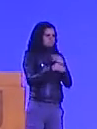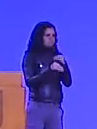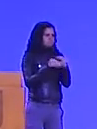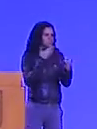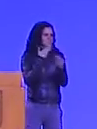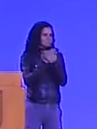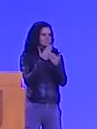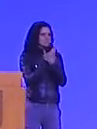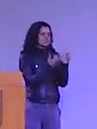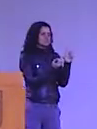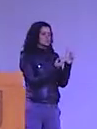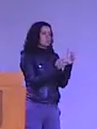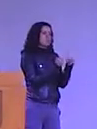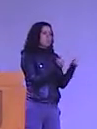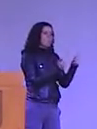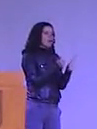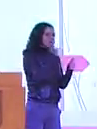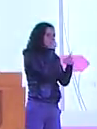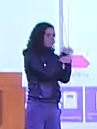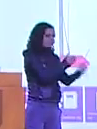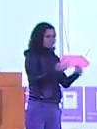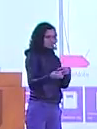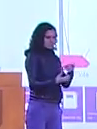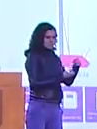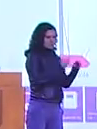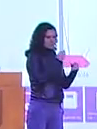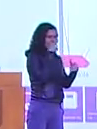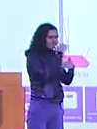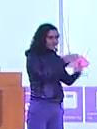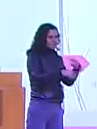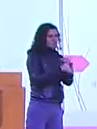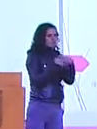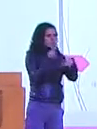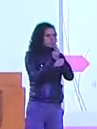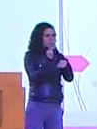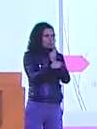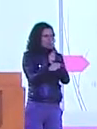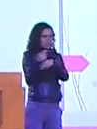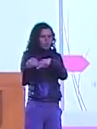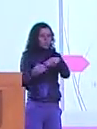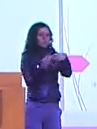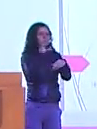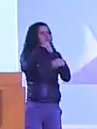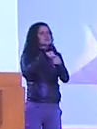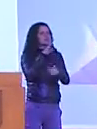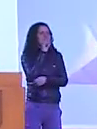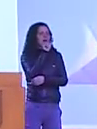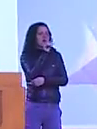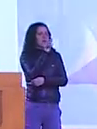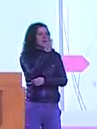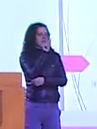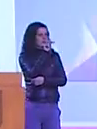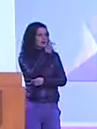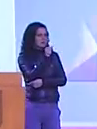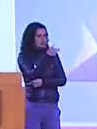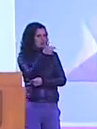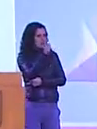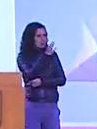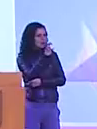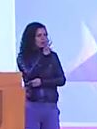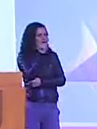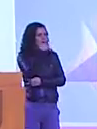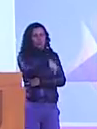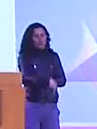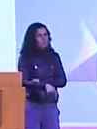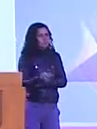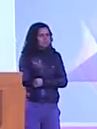gracias a la Licenciatura de Educación Infantil, Educación Especial, la Facultad de Educación, Adriana Herrera, que en este momento no está presente, pero